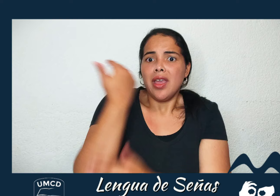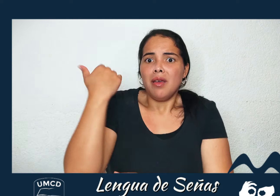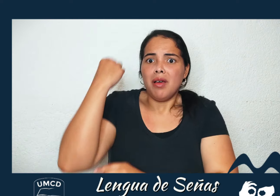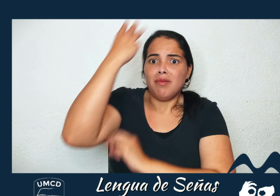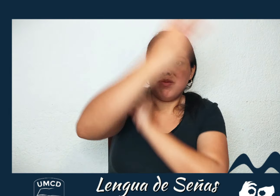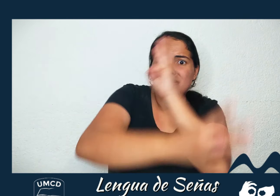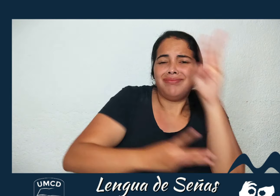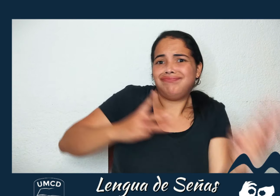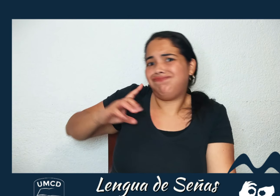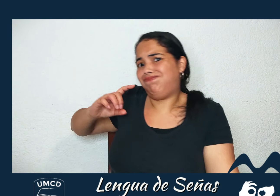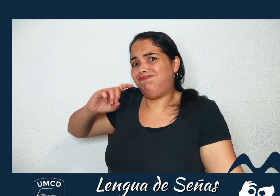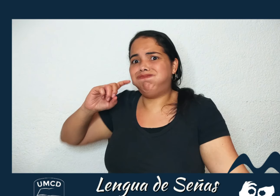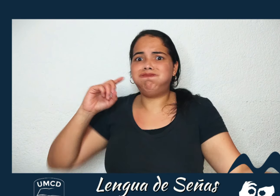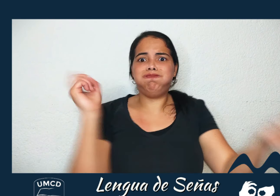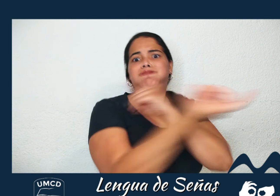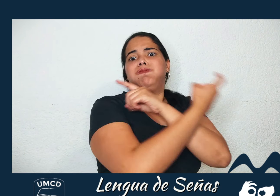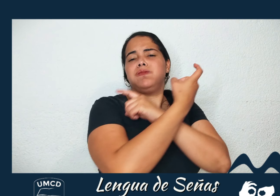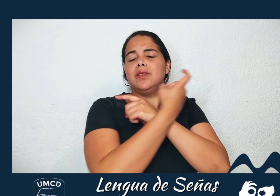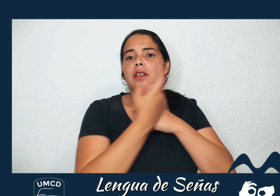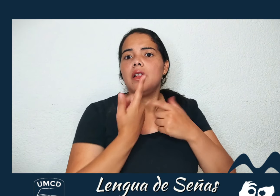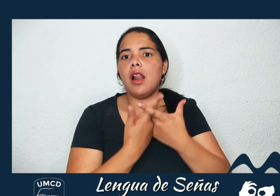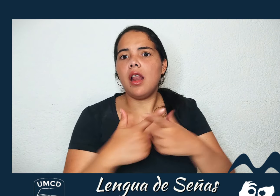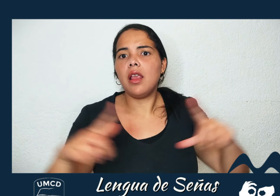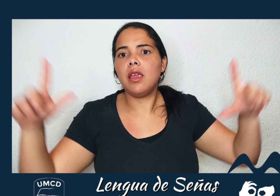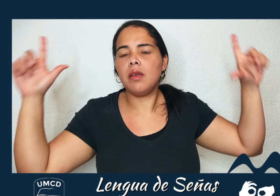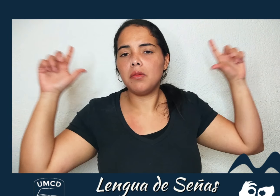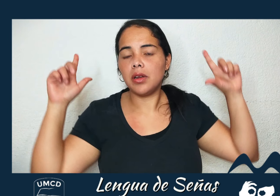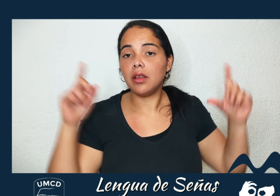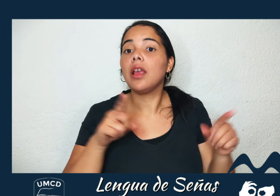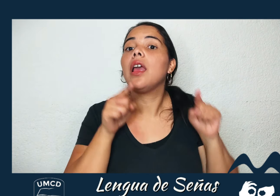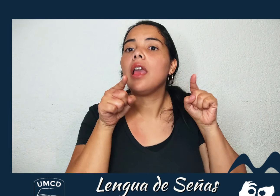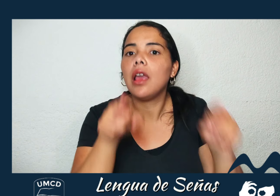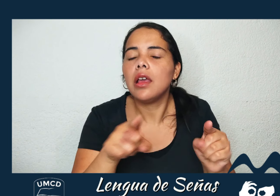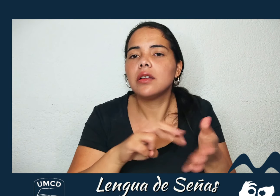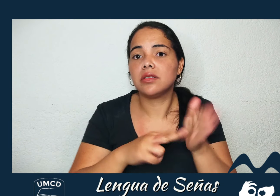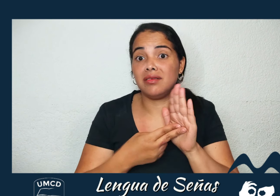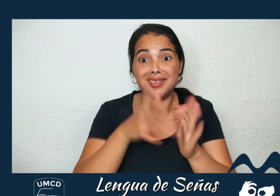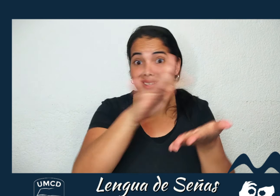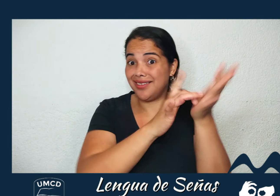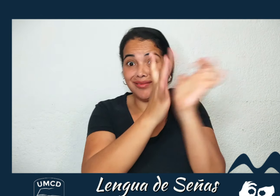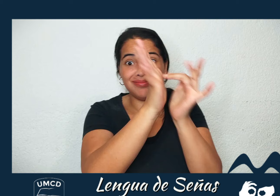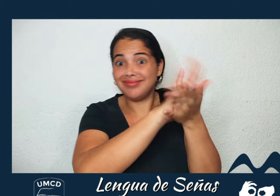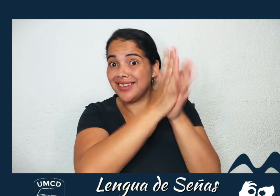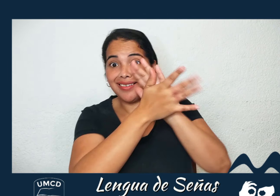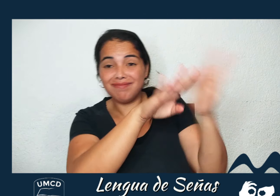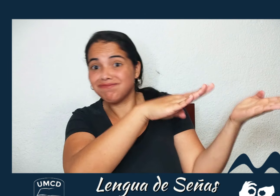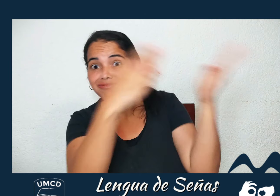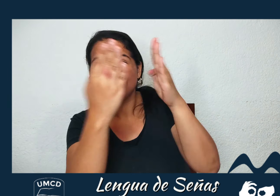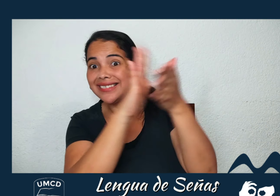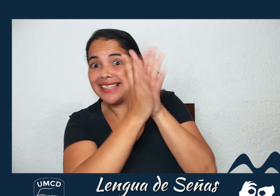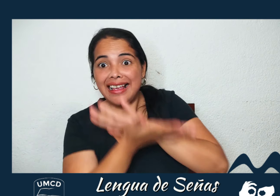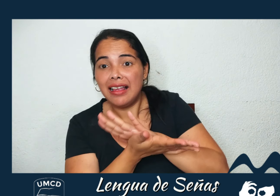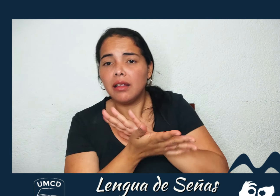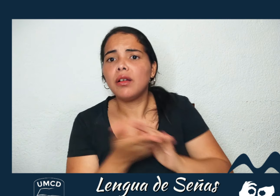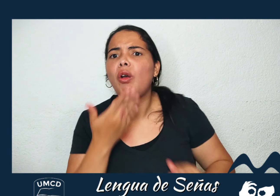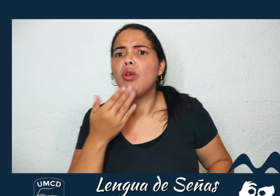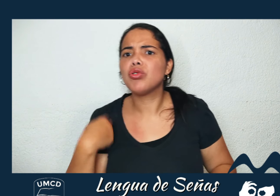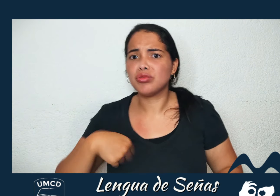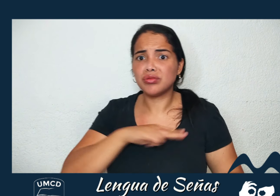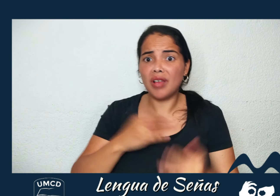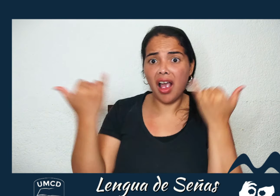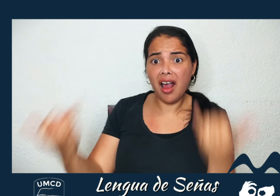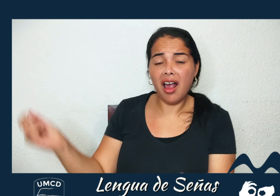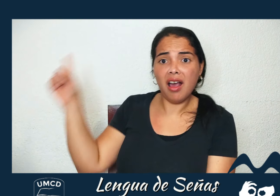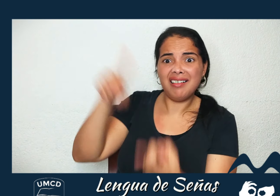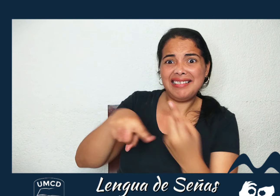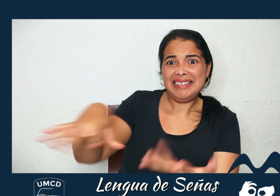con gozo miró a la cruz, mirando, no menospreciando el oprobio, en otras palabras, desechando